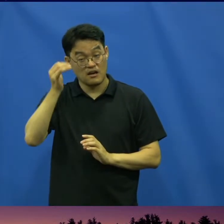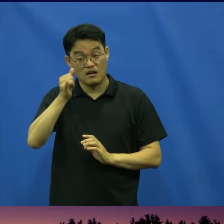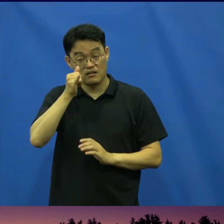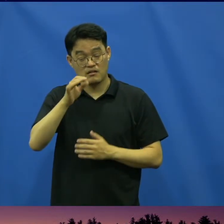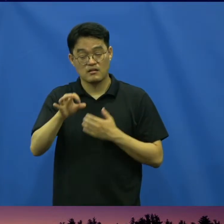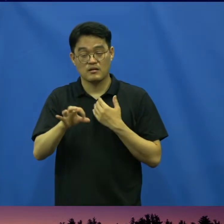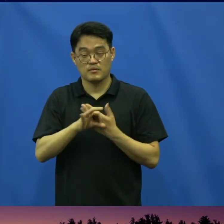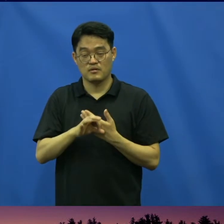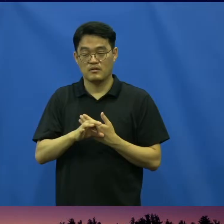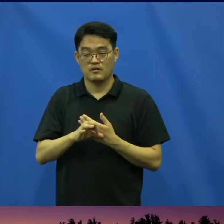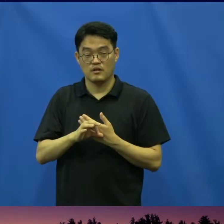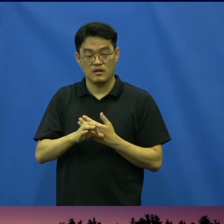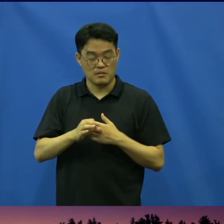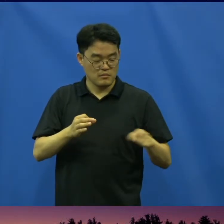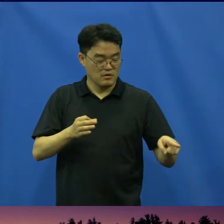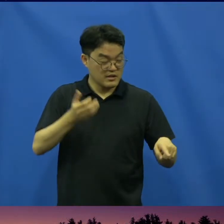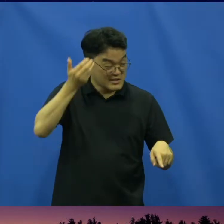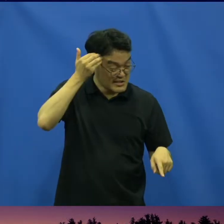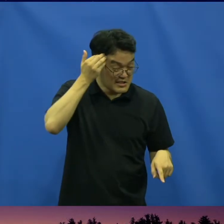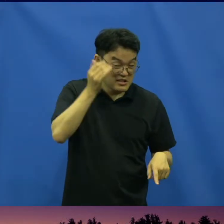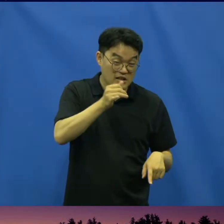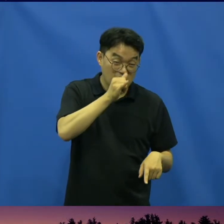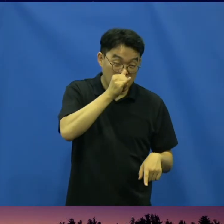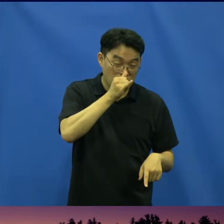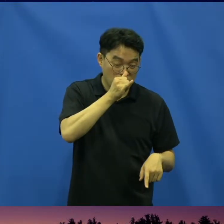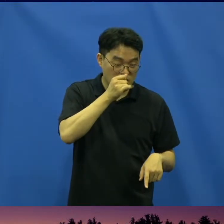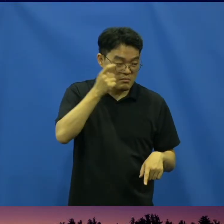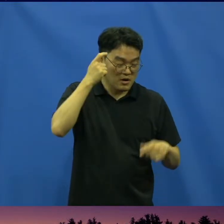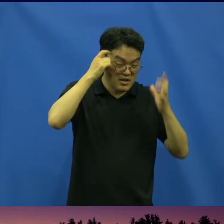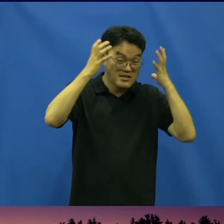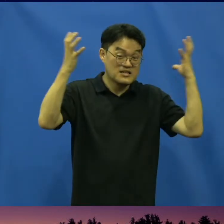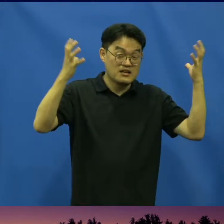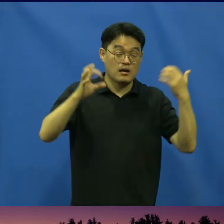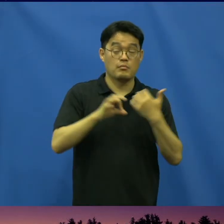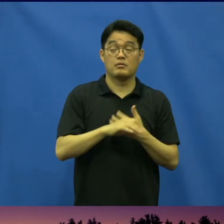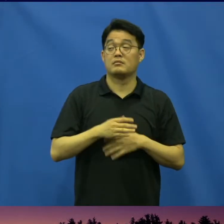우리는 너무 쉽게 교만해요. 그냥 머리부터 끝까지 그냥 교만해요.